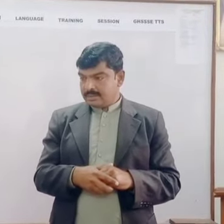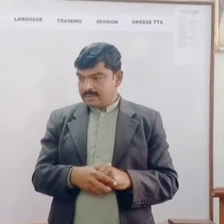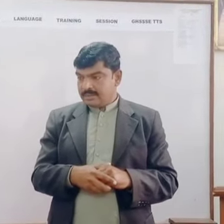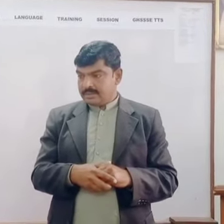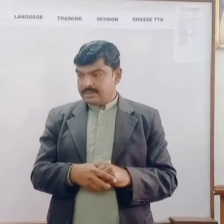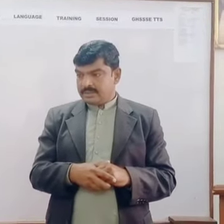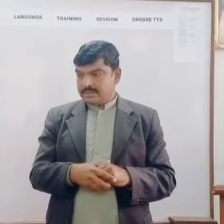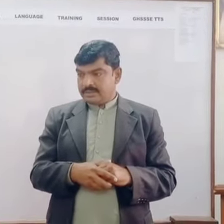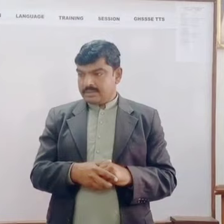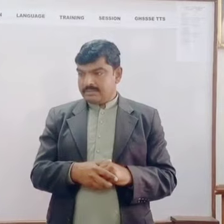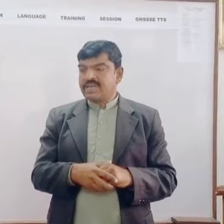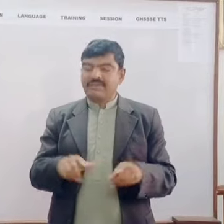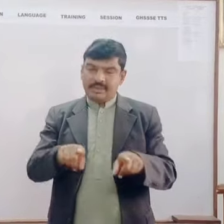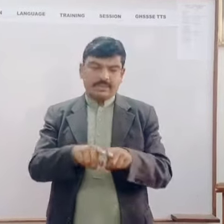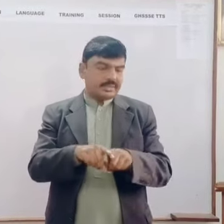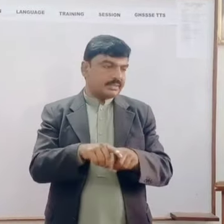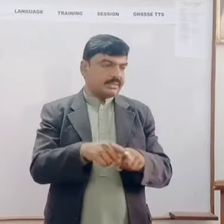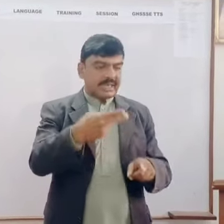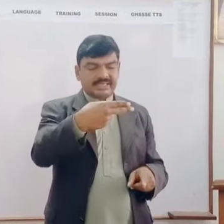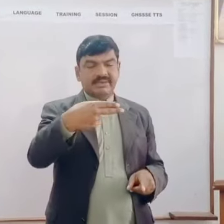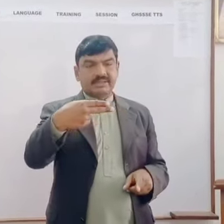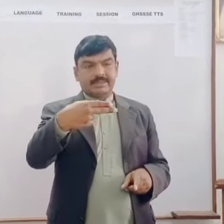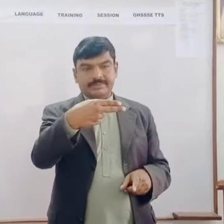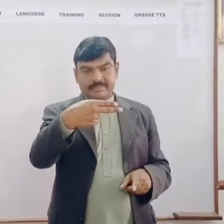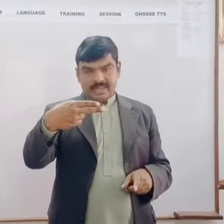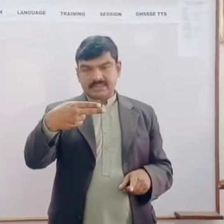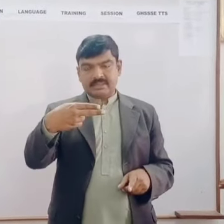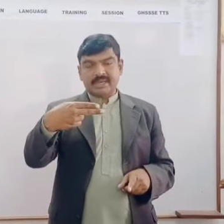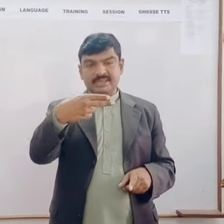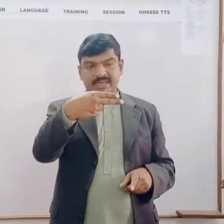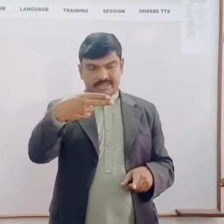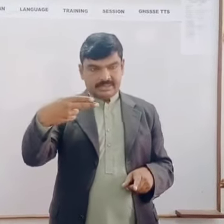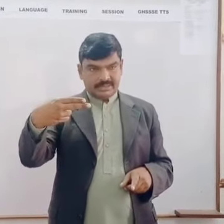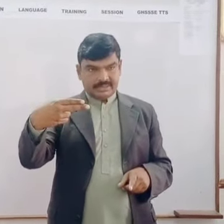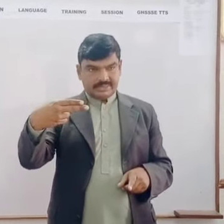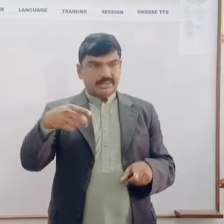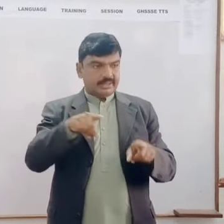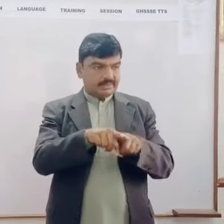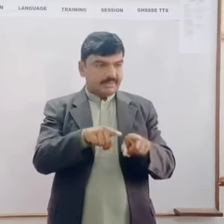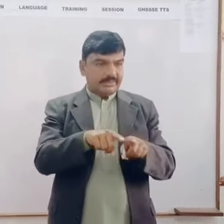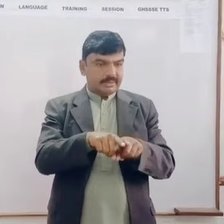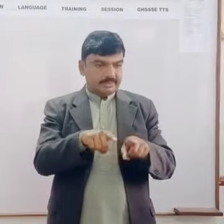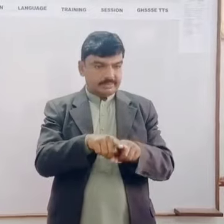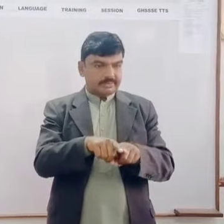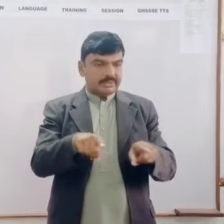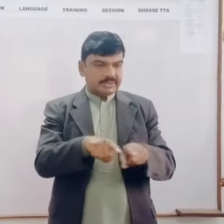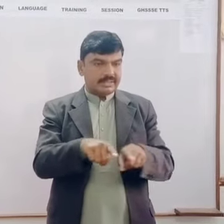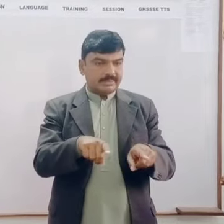बराबर ये मुसावी, मुसावी का बराबर। ऐसे भी करते हैं, ऐसे रियाजी में ऐसे भी करते हैं, बराबर, रिश्तेदार